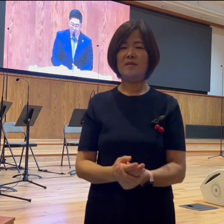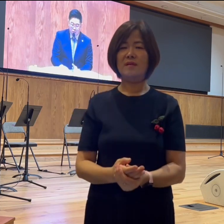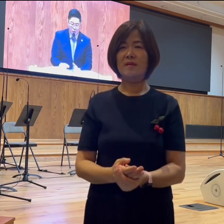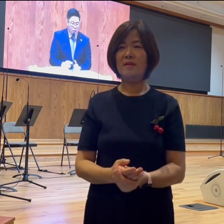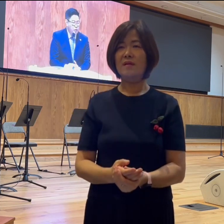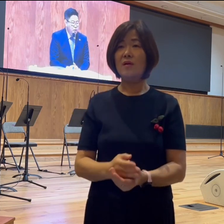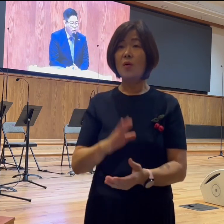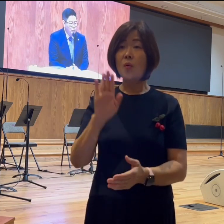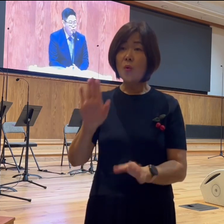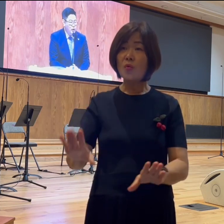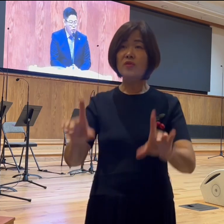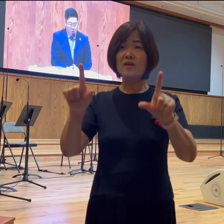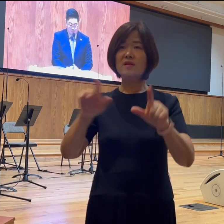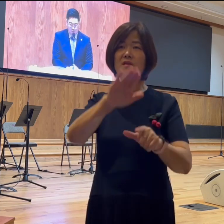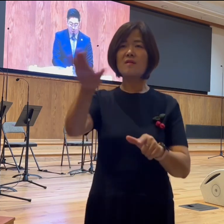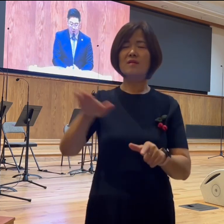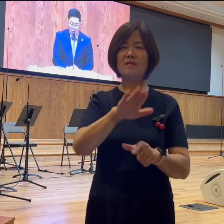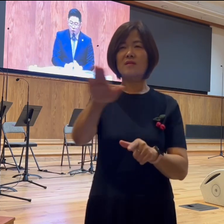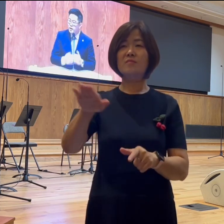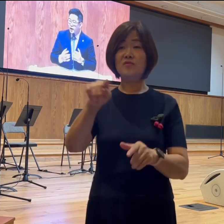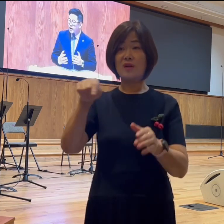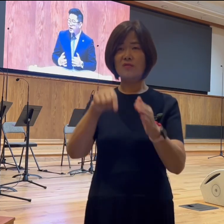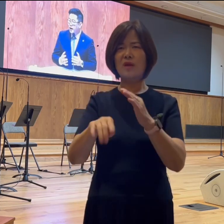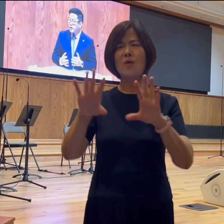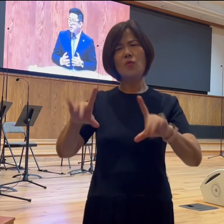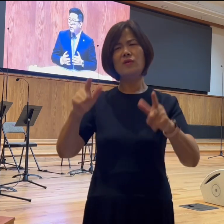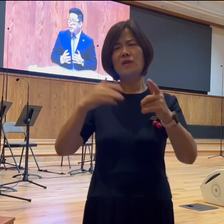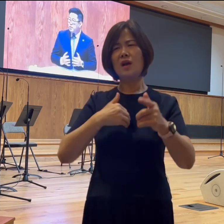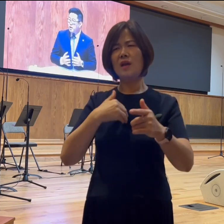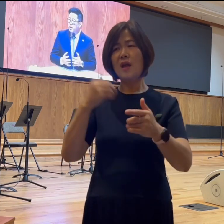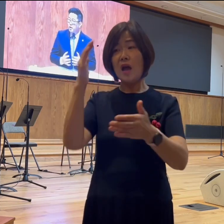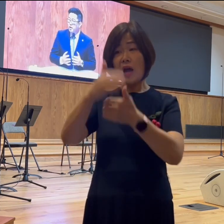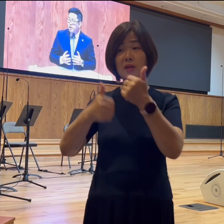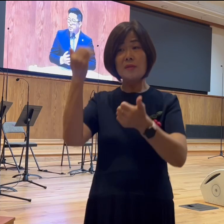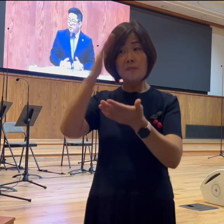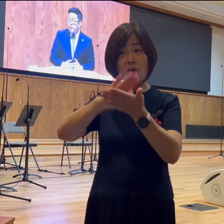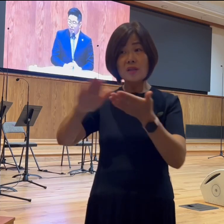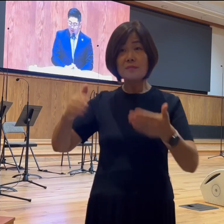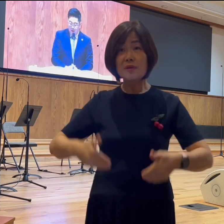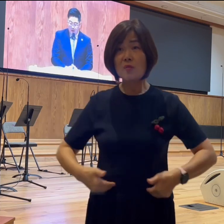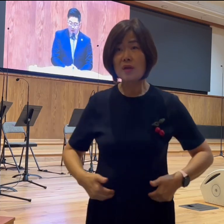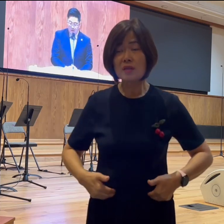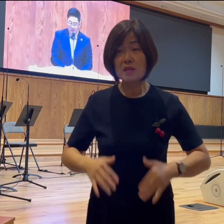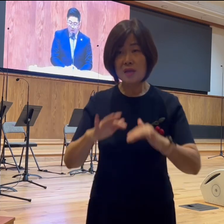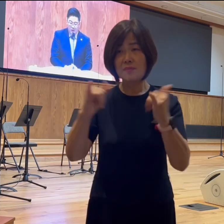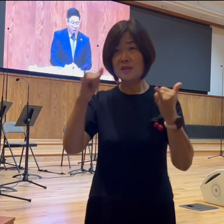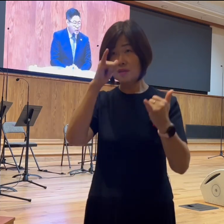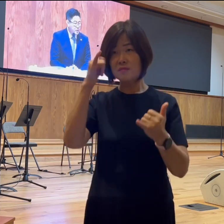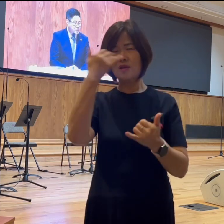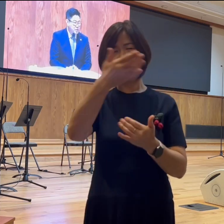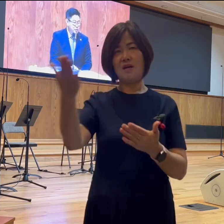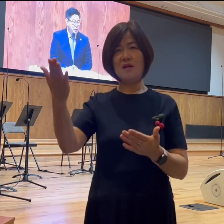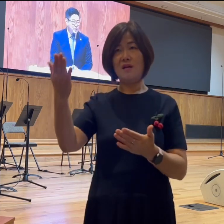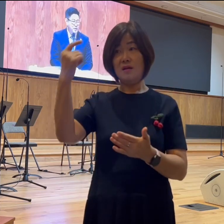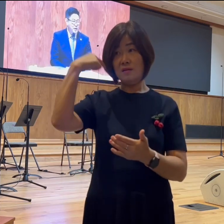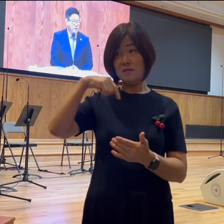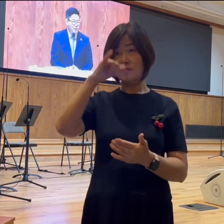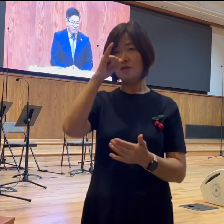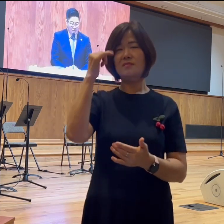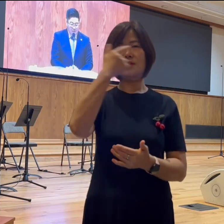여러분, 혹시 오늘 여러분 중에도 오늘 나에게 그 하나님의 평안이 필요합니다, 이렇게 느껴지시는 분이